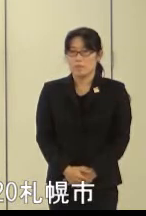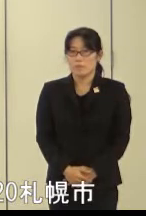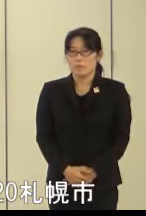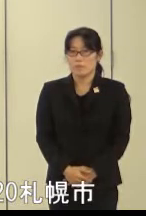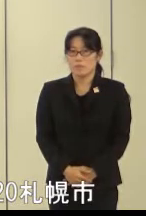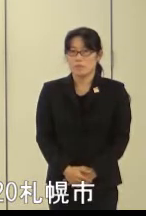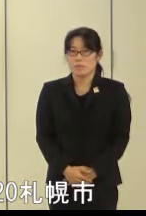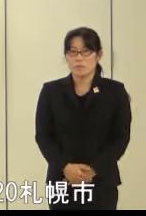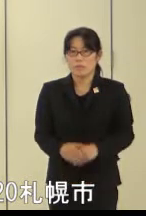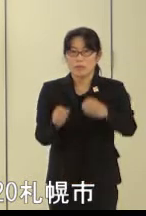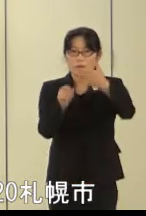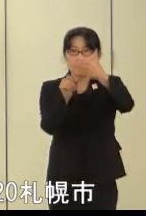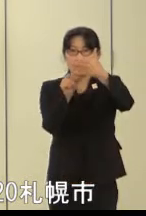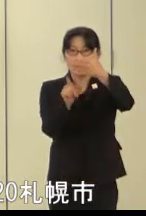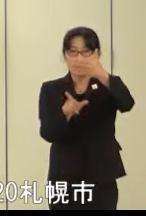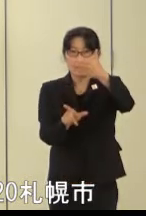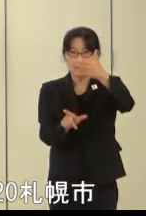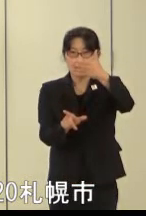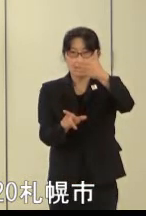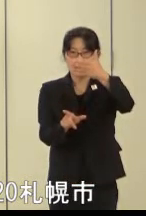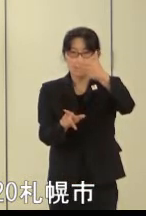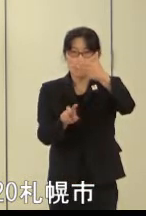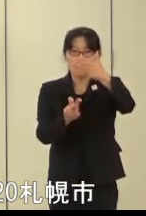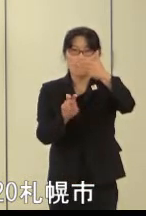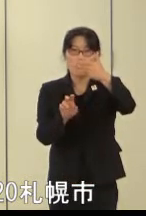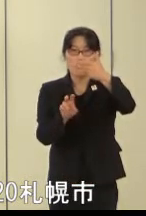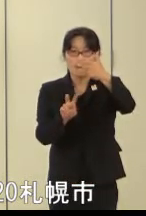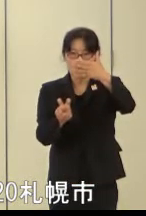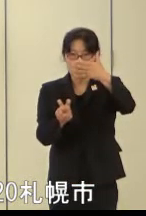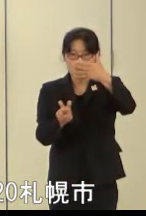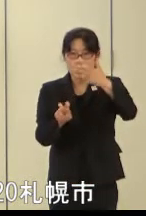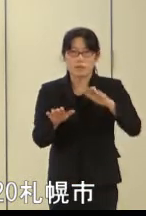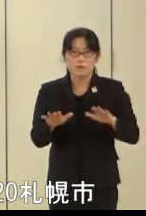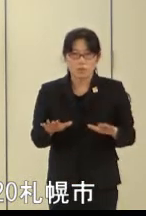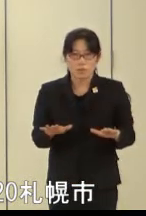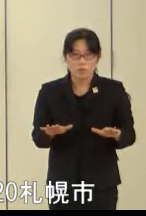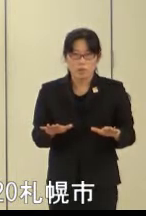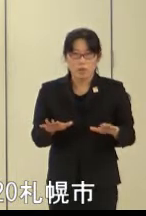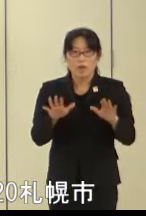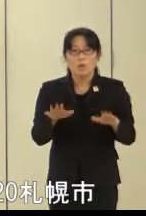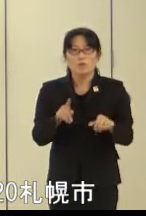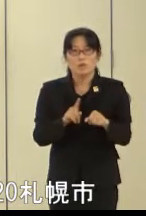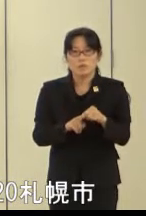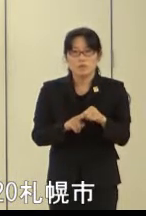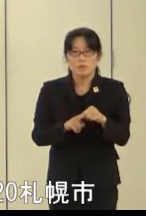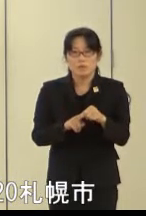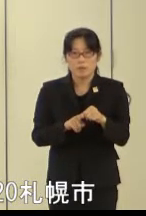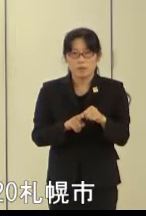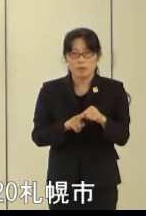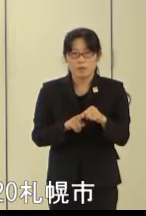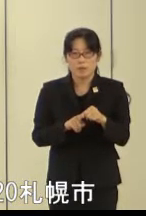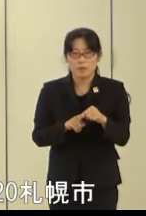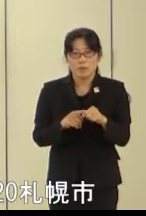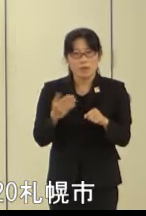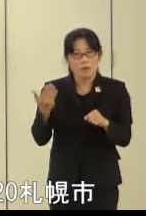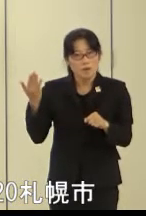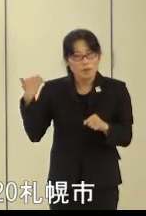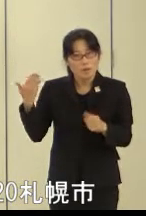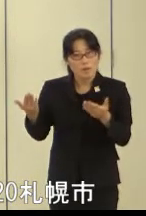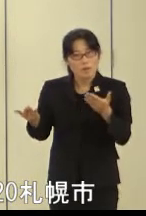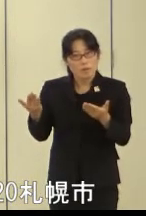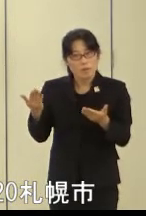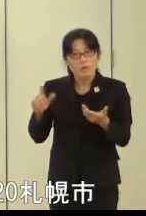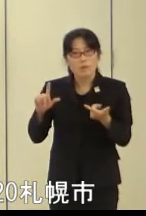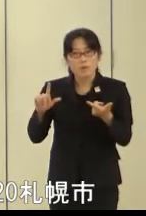a 8月もですねはつかということになりまして誠氏はあのま例年とは違った